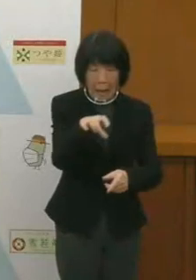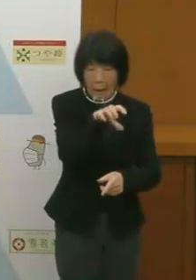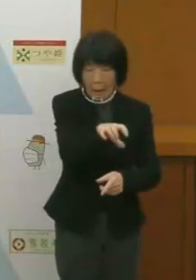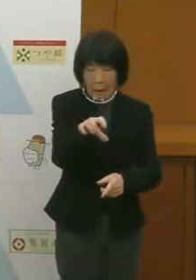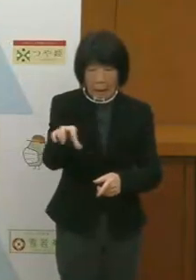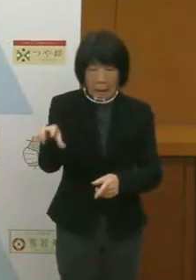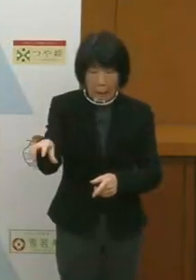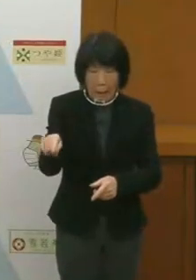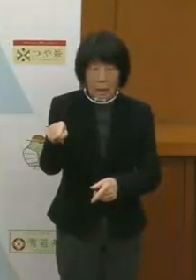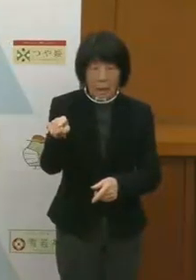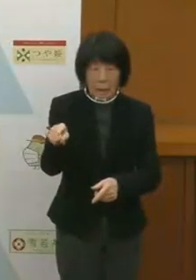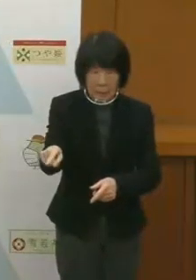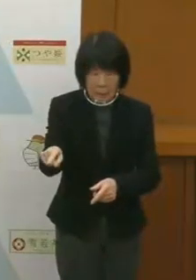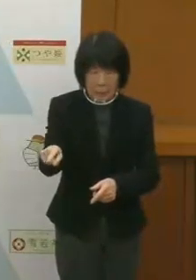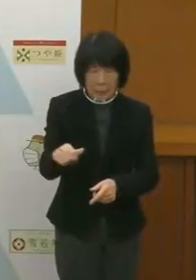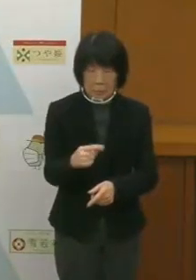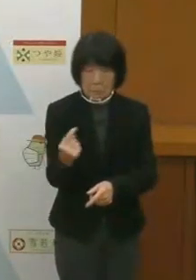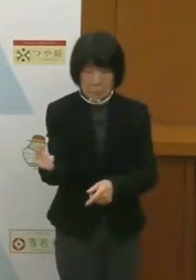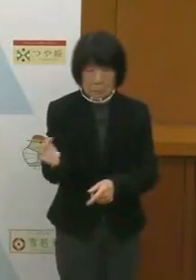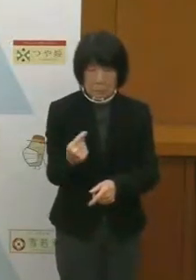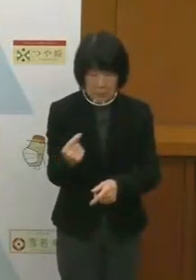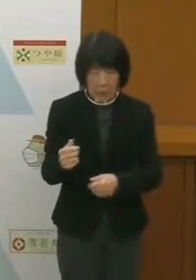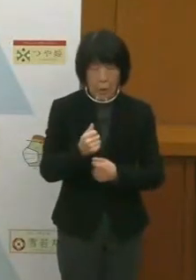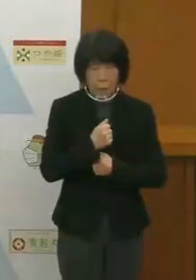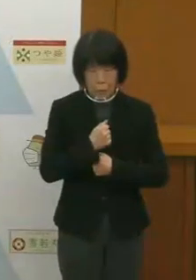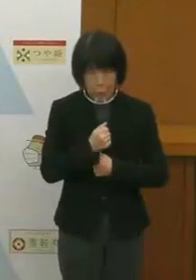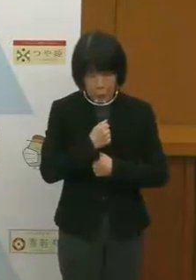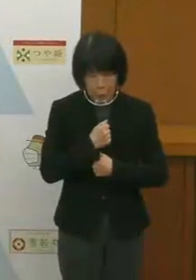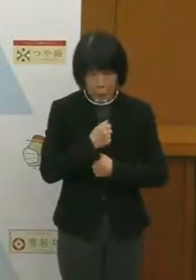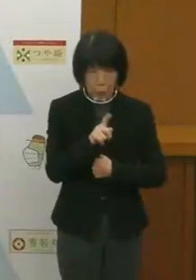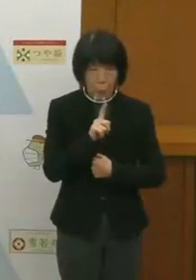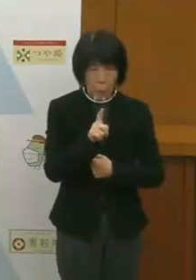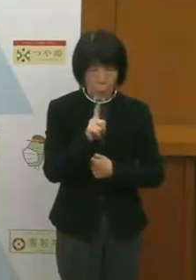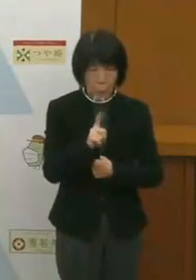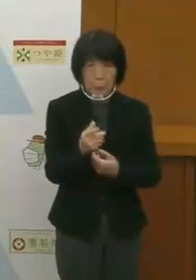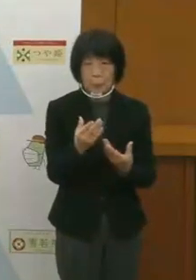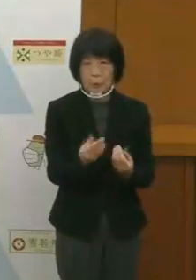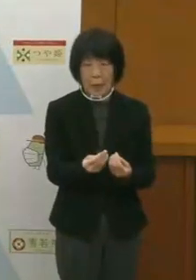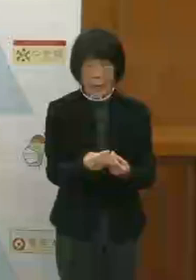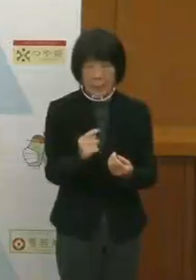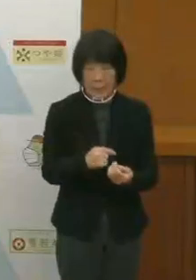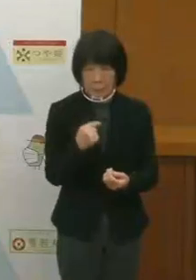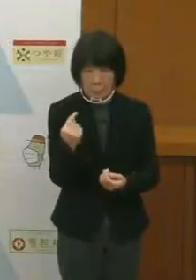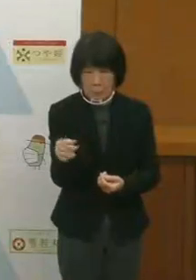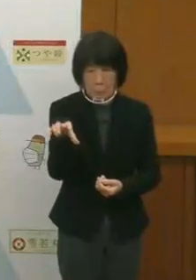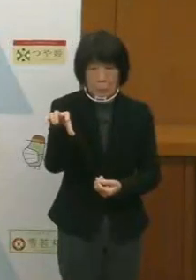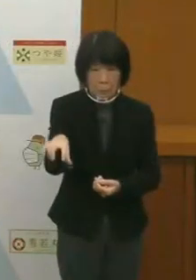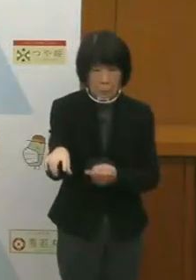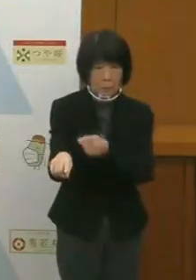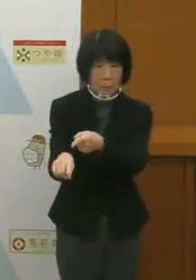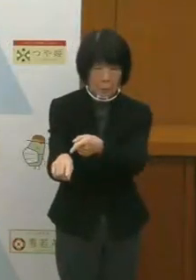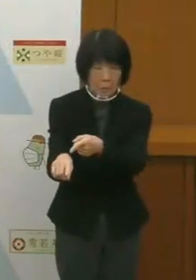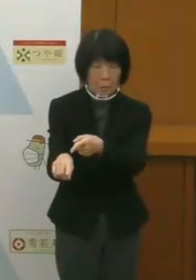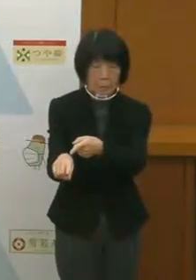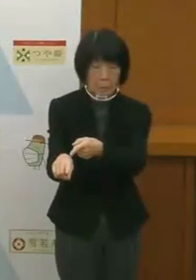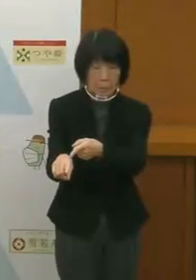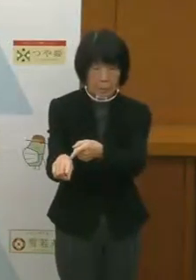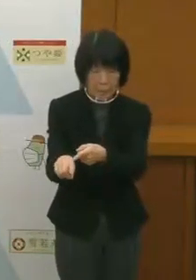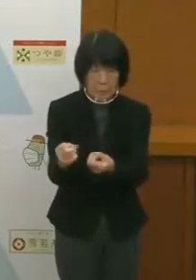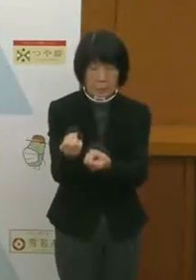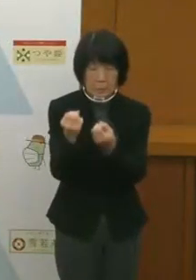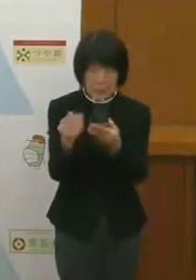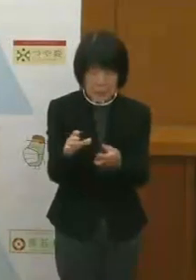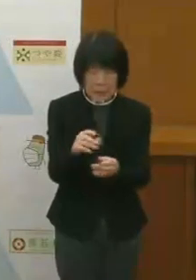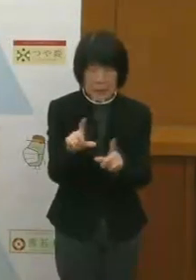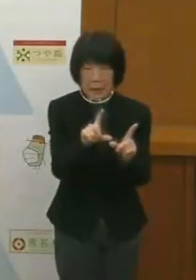慎重にということを申し上げました。それから移動先でのその新生活様